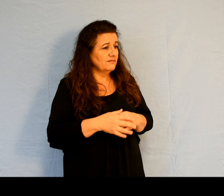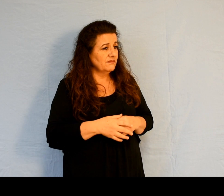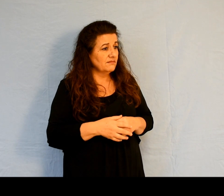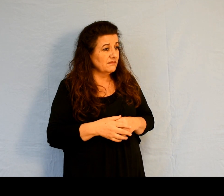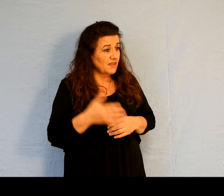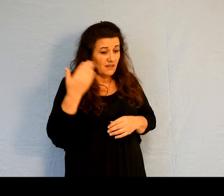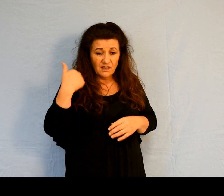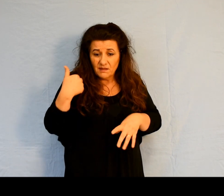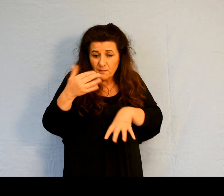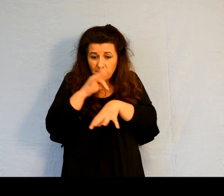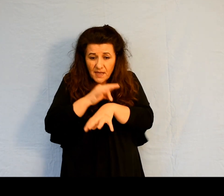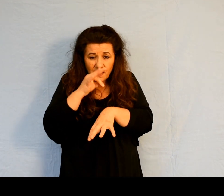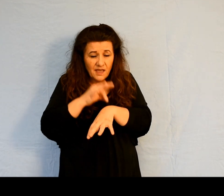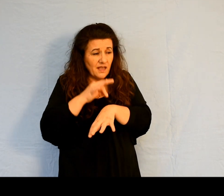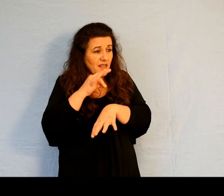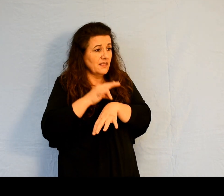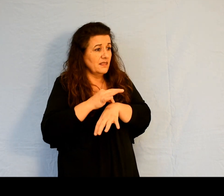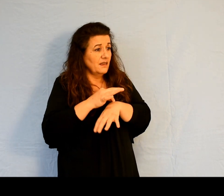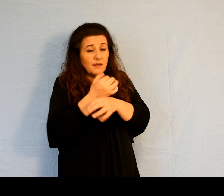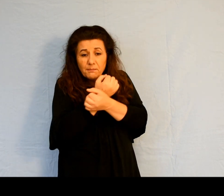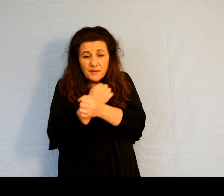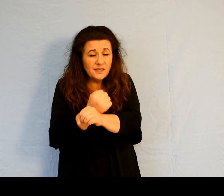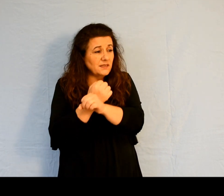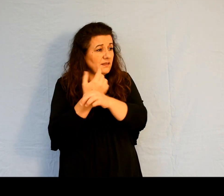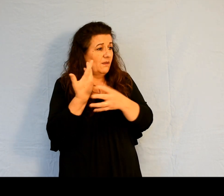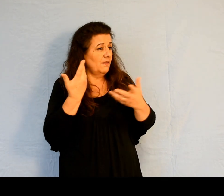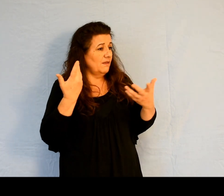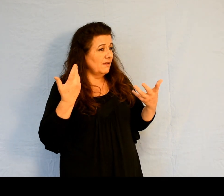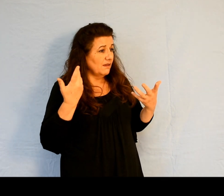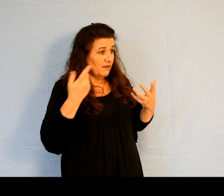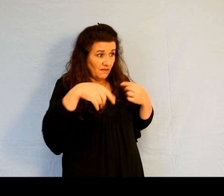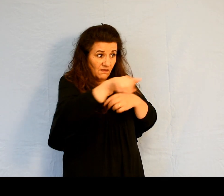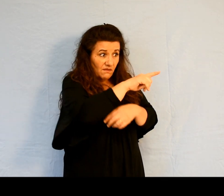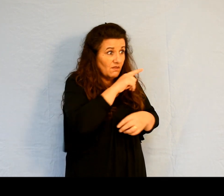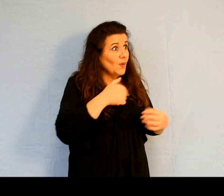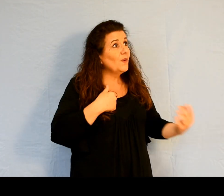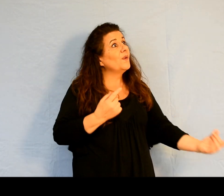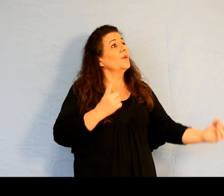J'étais malade et en prison, et vous ne m'avez pas visité. »